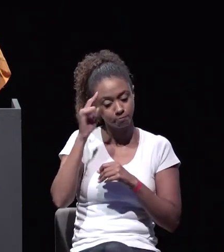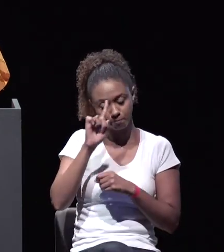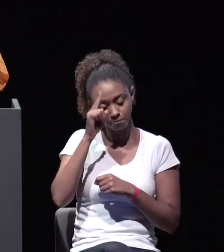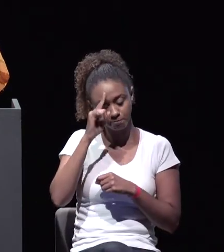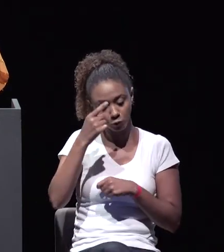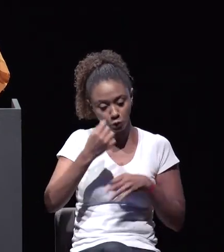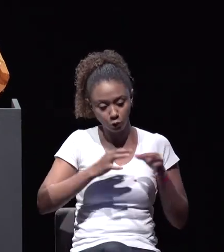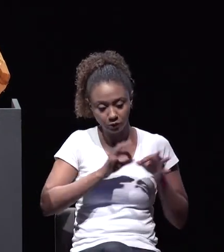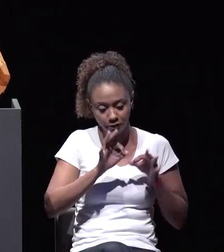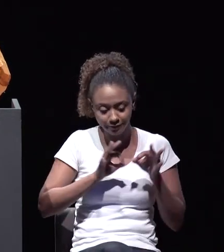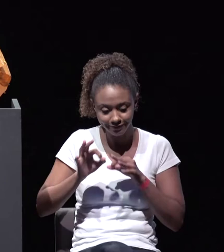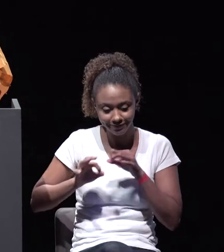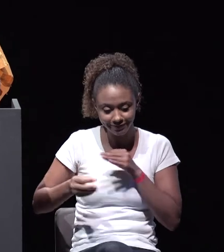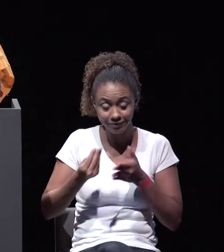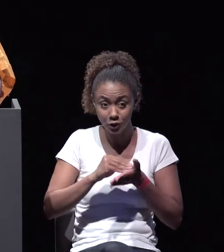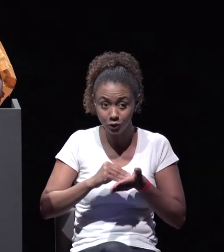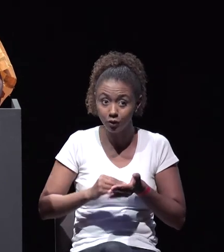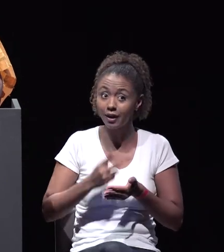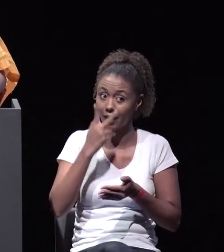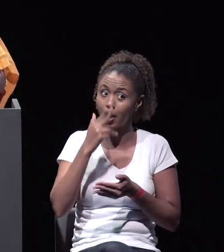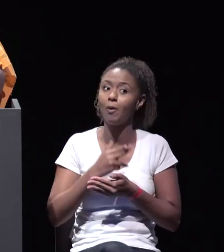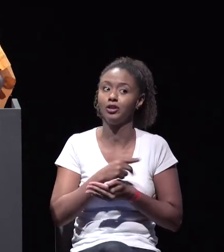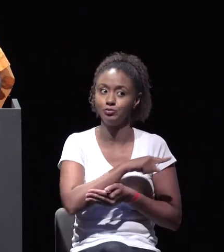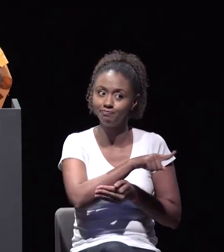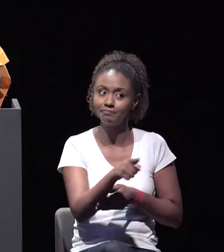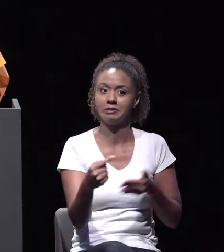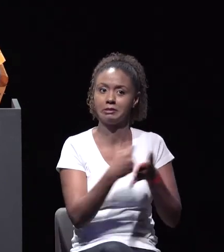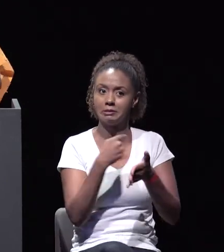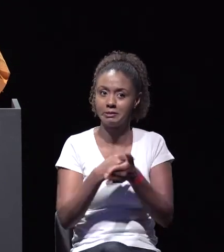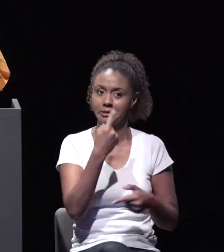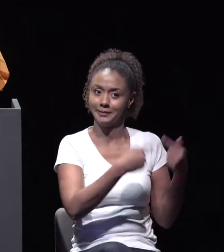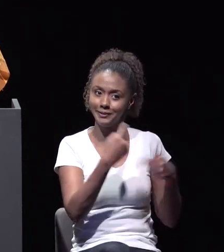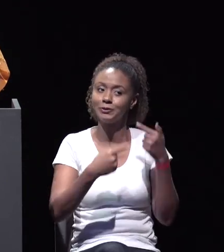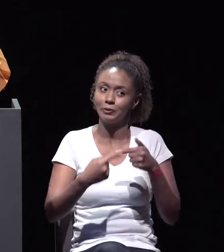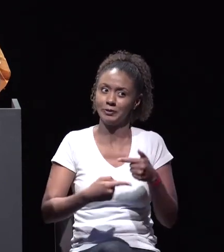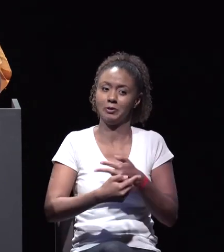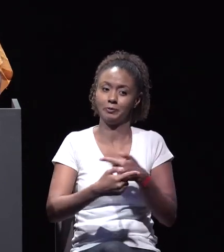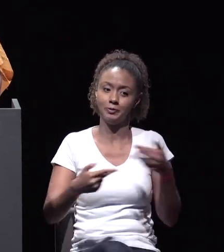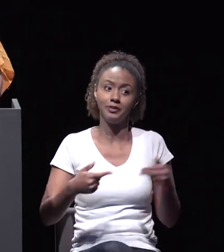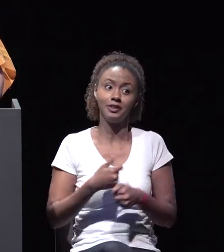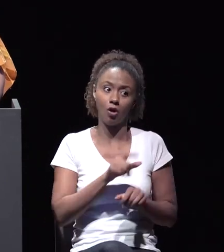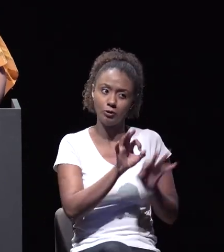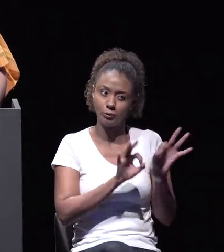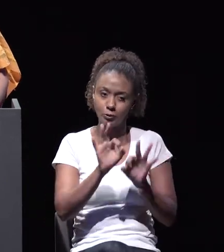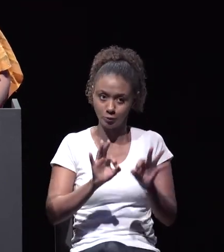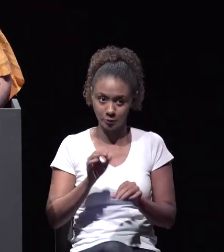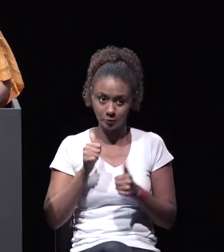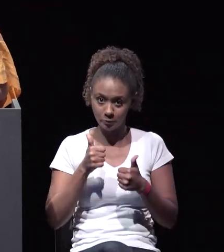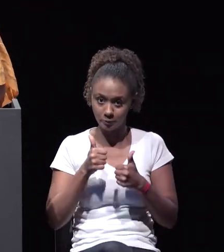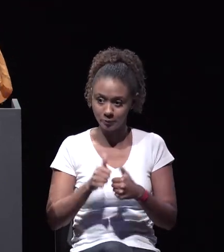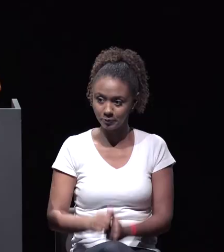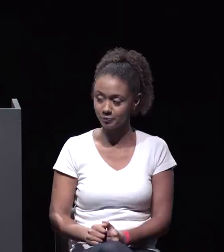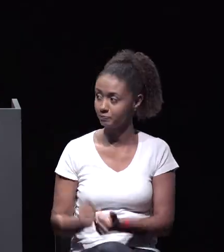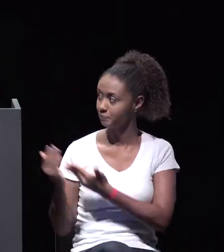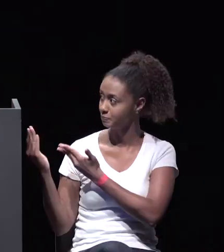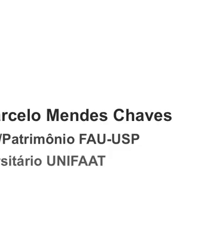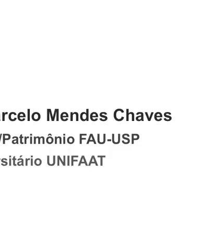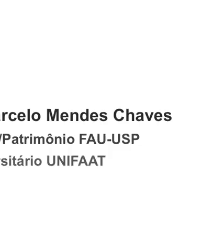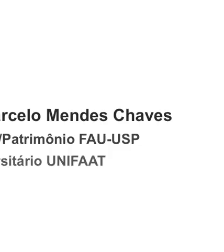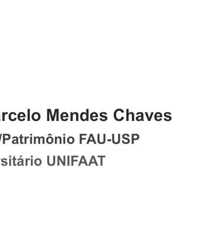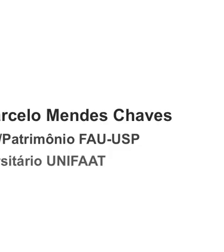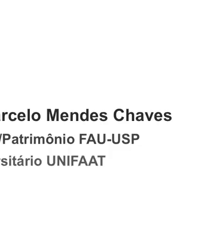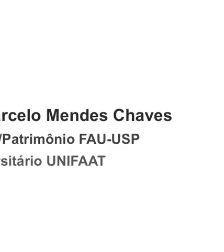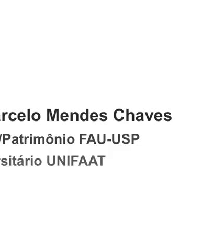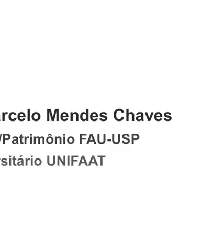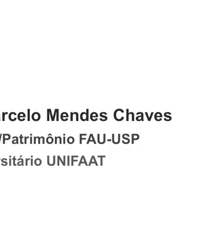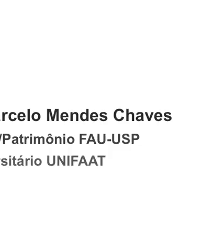aí do nosso tempo do final acho que serão centenas da então vamos estruturar bem às perguntas aí que vai ser bem bacana mas sempre favor